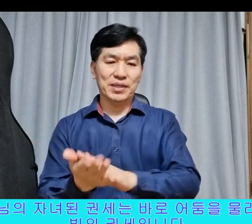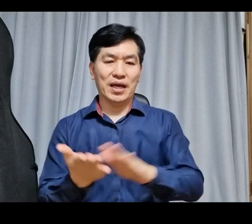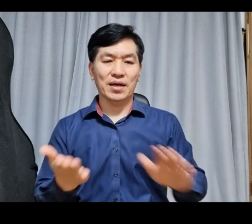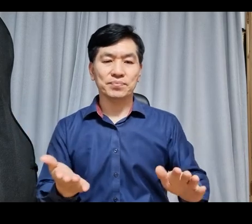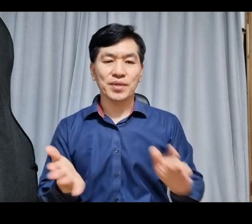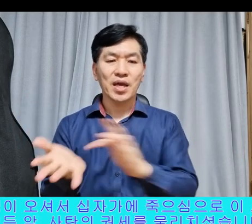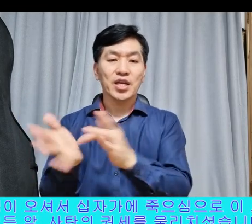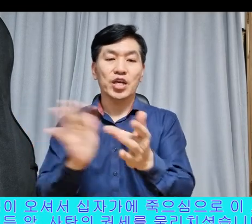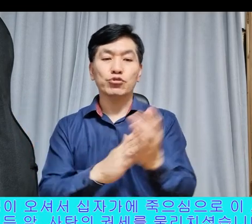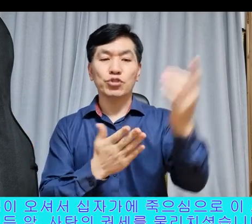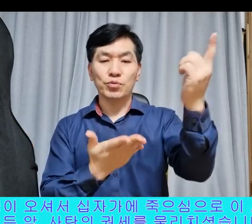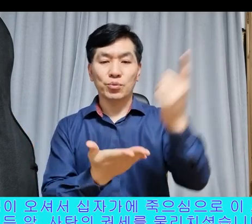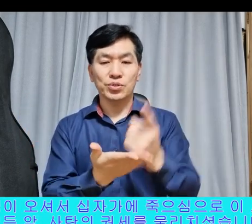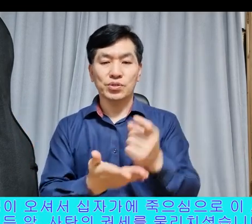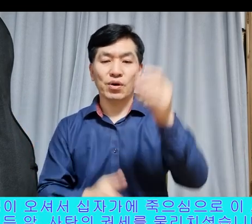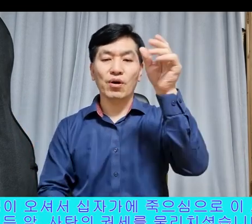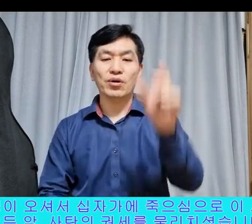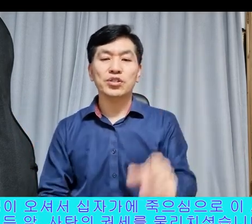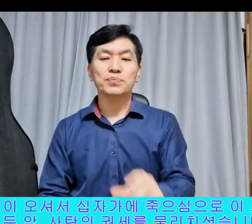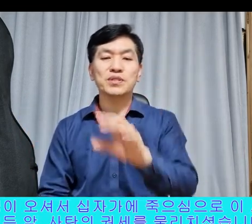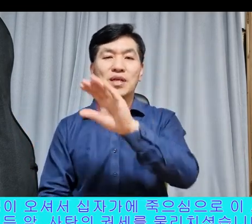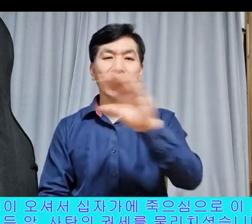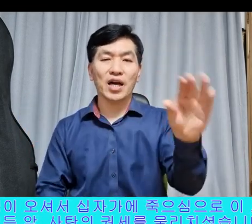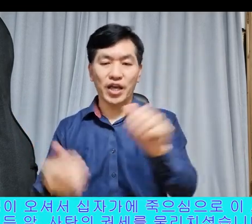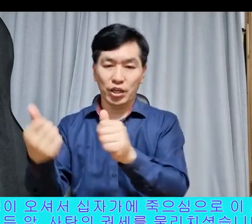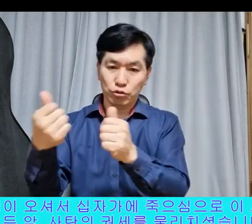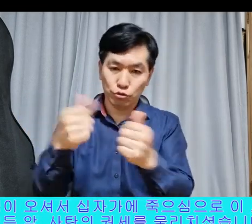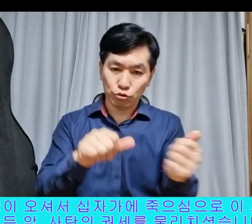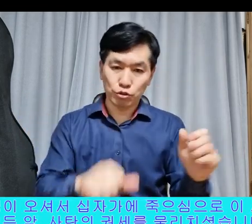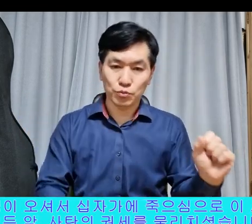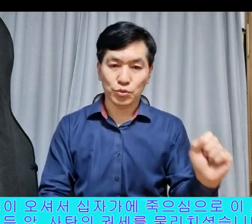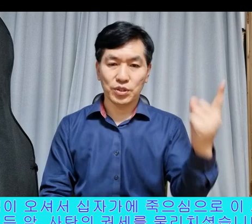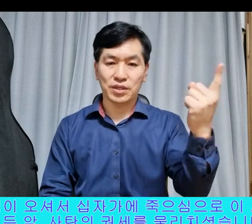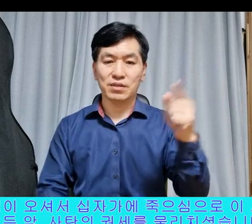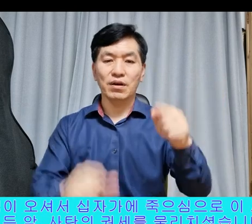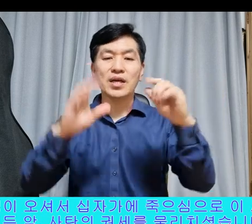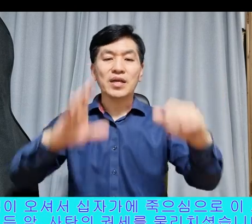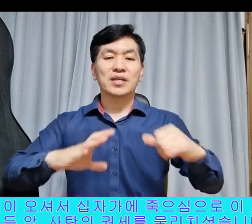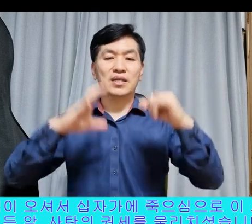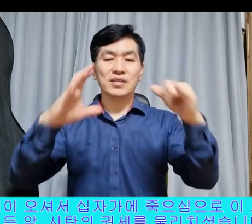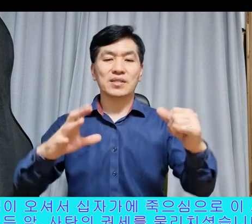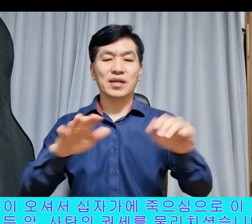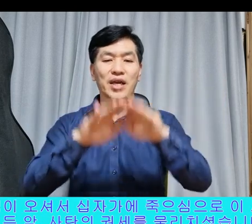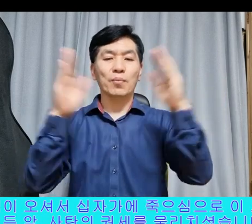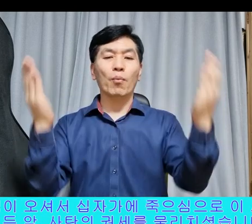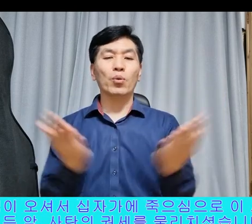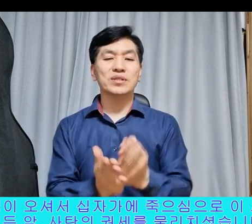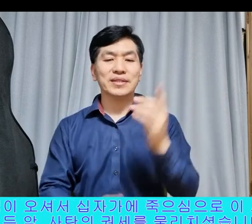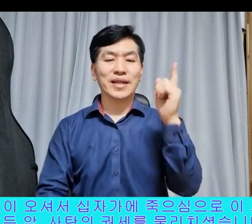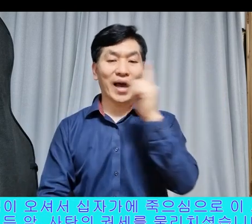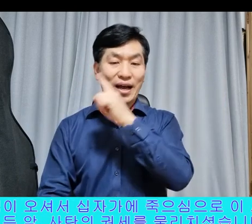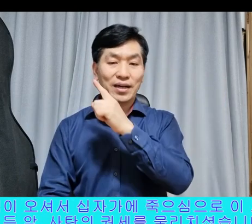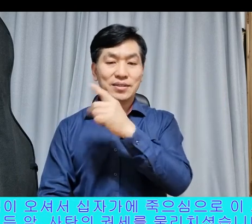권세입니다. 예수님이 오셔서 십자가의 죽으심으로 인해서 이 세상의 모든 악,